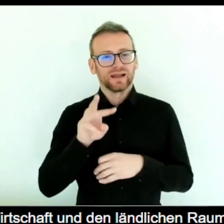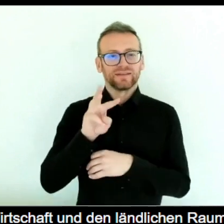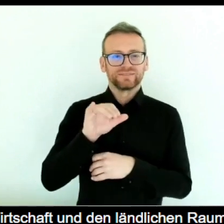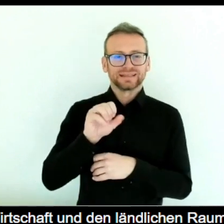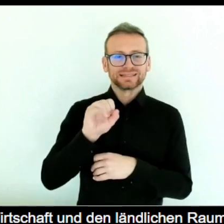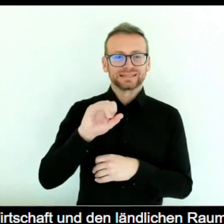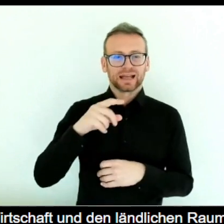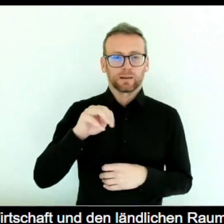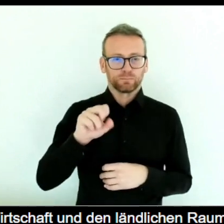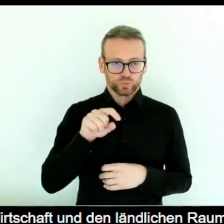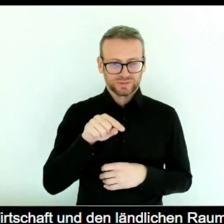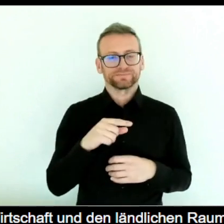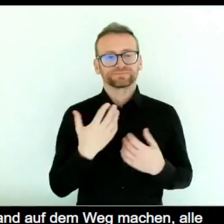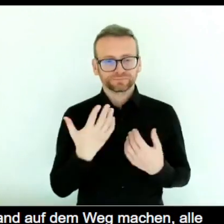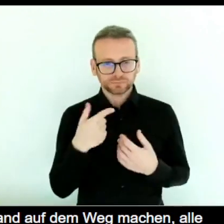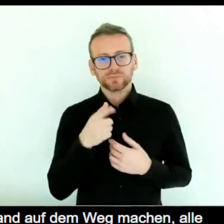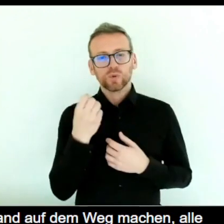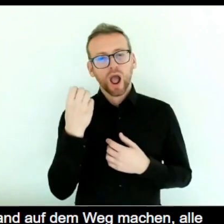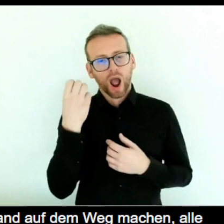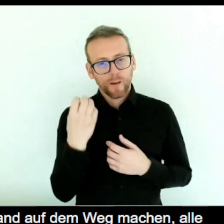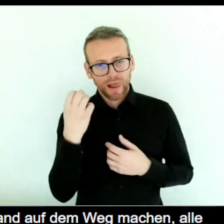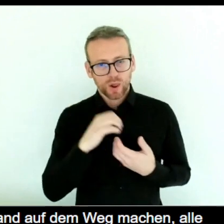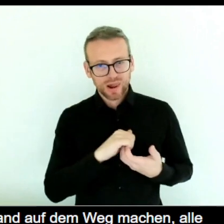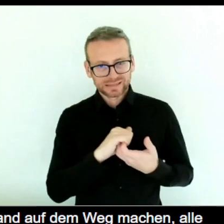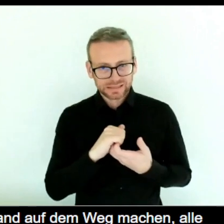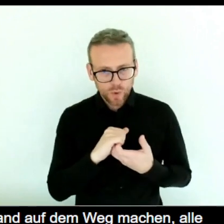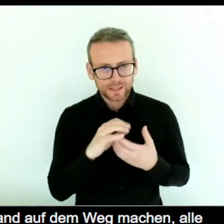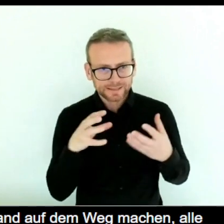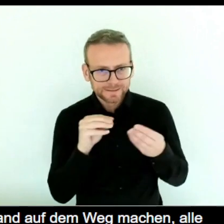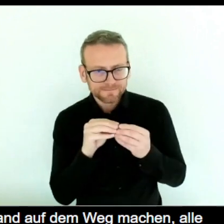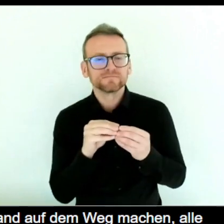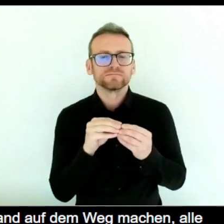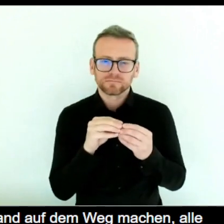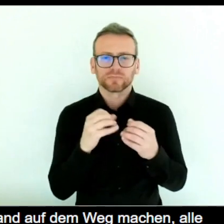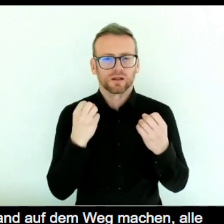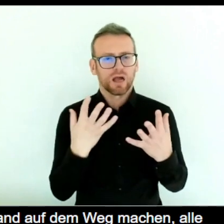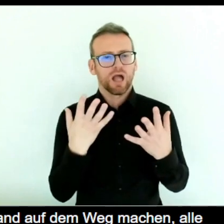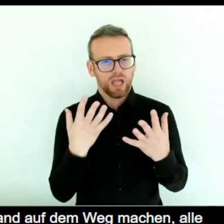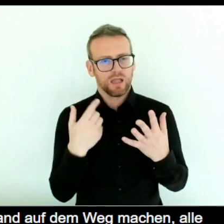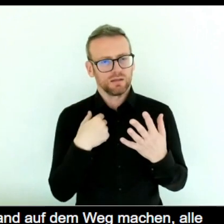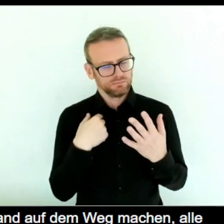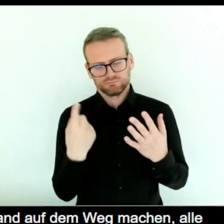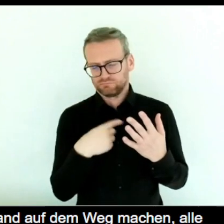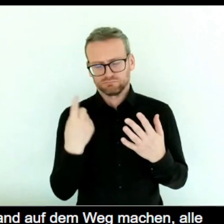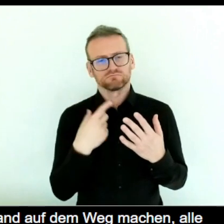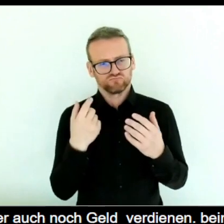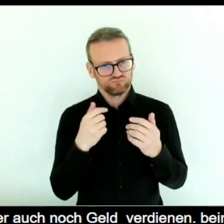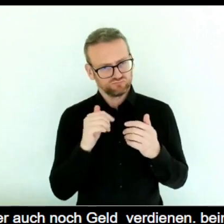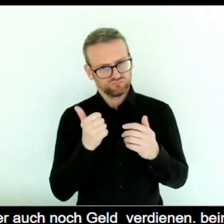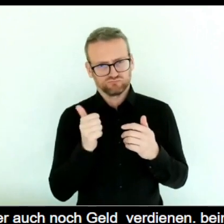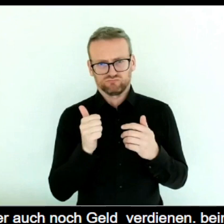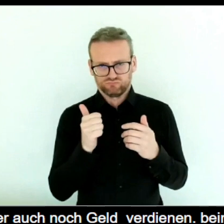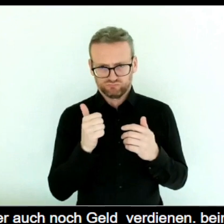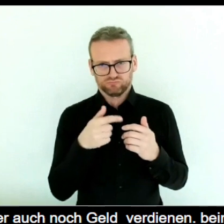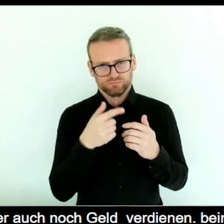Hier fehlen im Vergleich zur großen Koalition im Jahr 2021 zum letzten Haushaltsplanentwurf oder dem